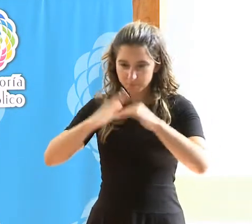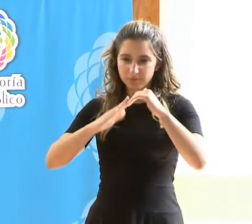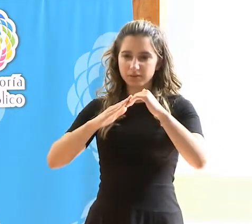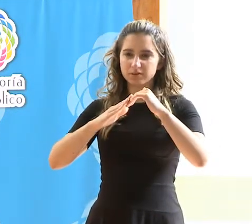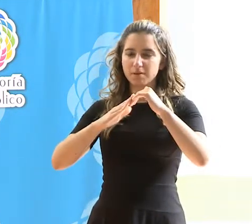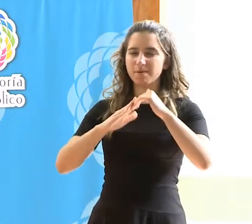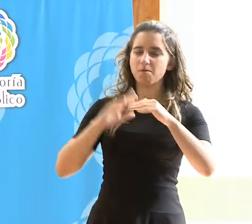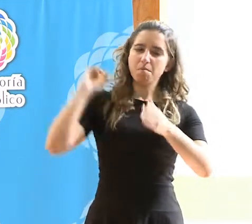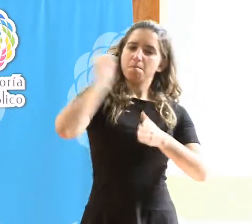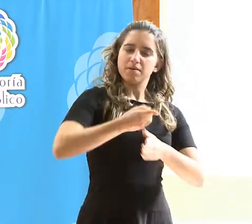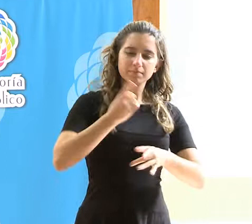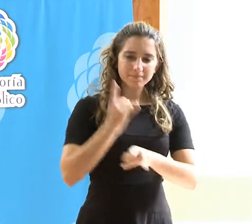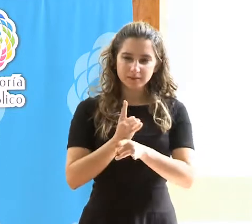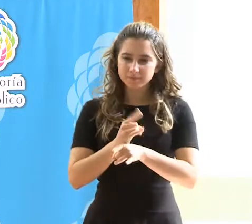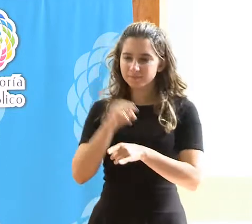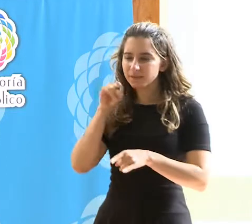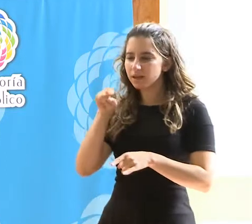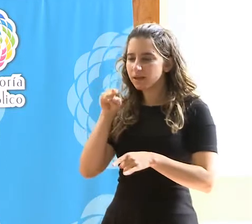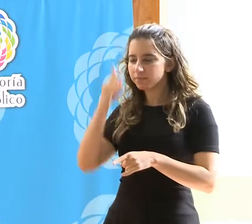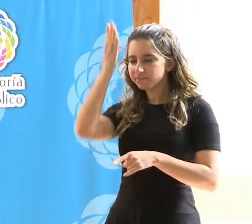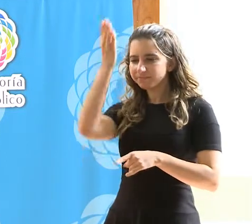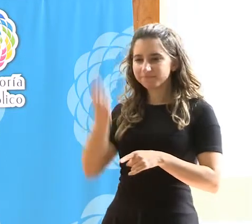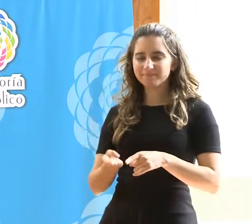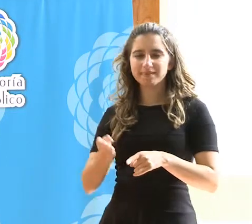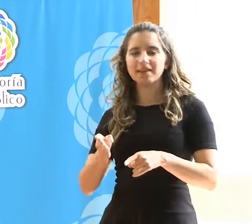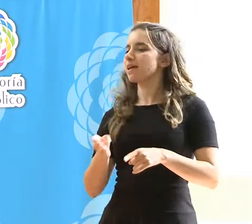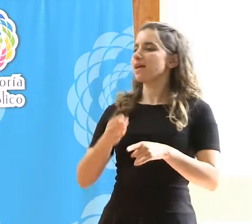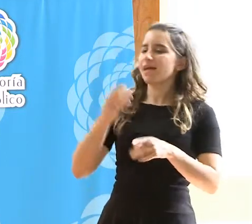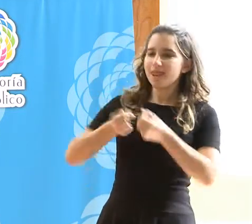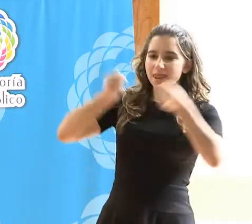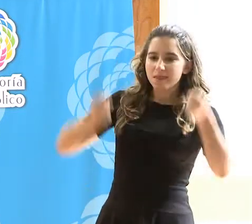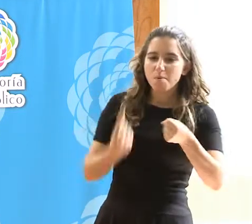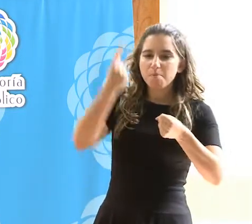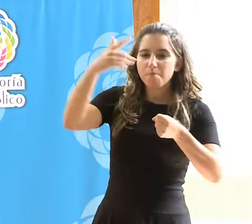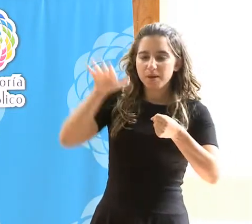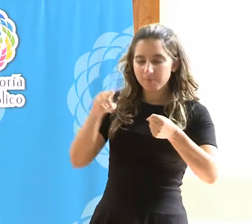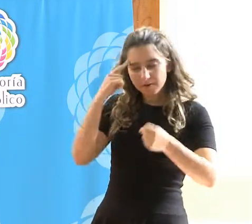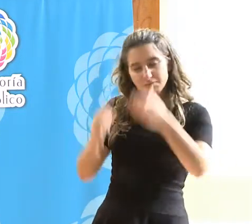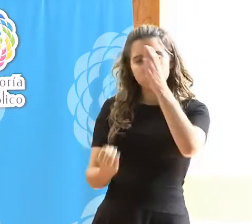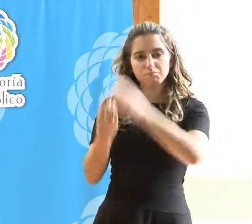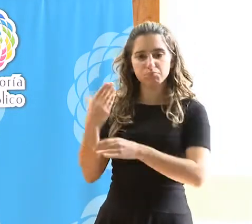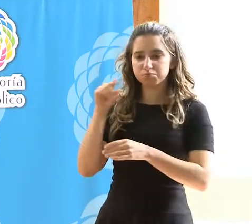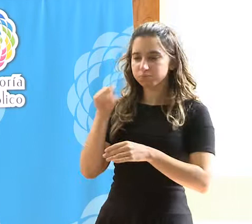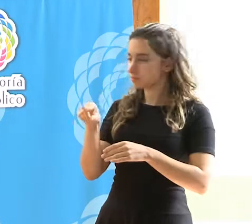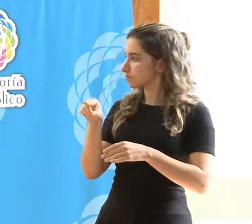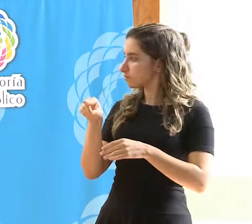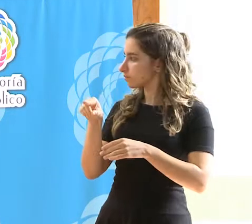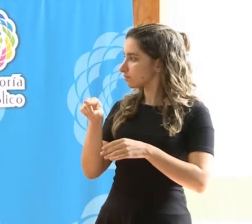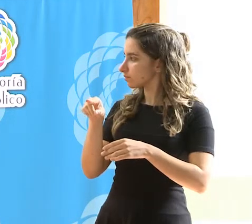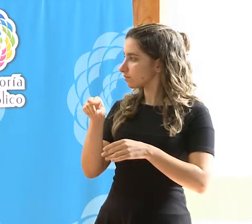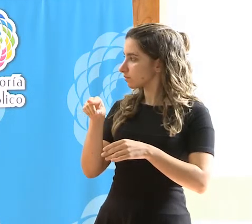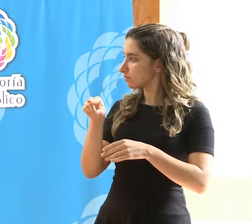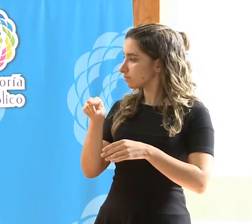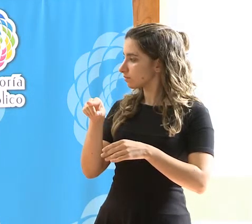clave liberal, funda el primer medio de circulación nacional, la primera empresa mediática, el diario La Nación, que